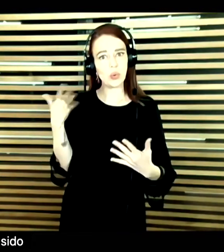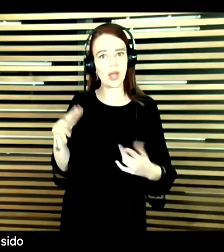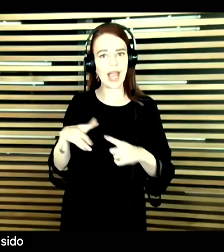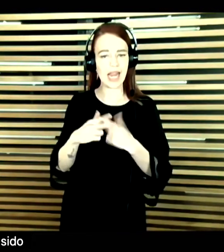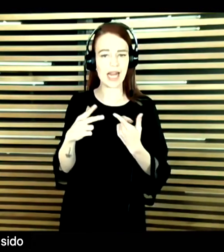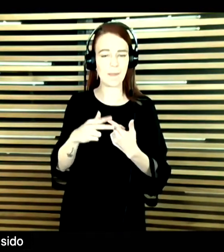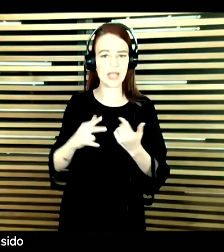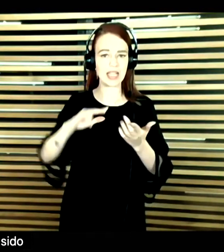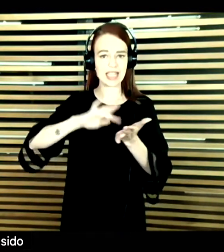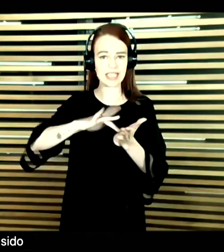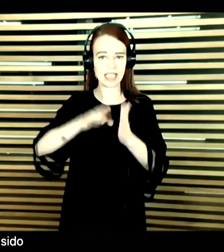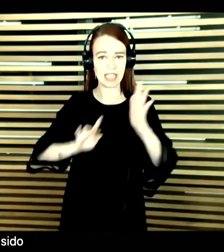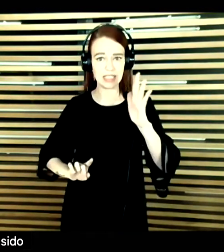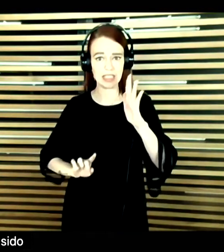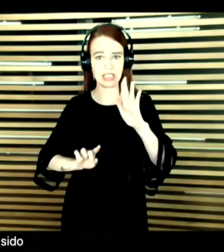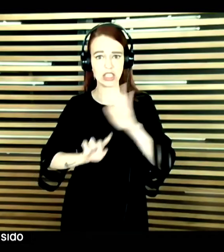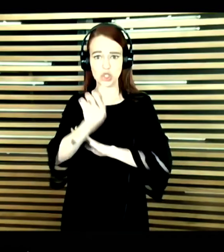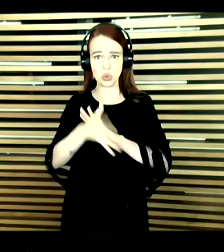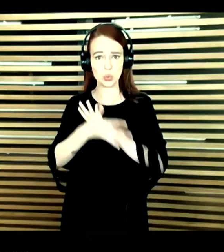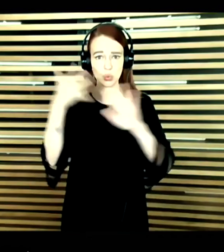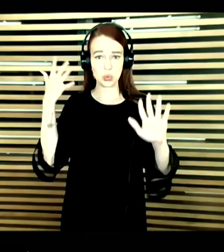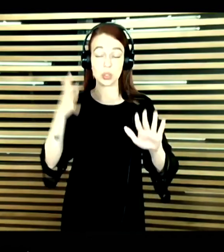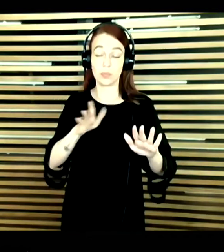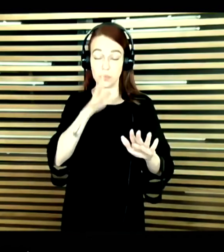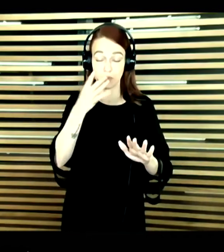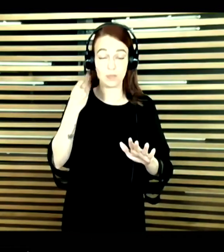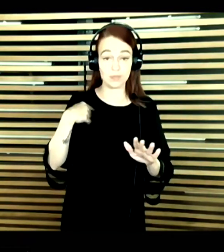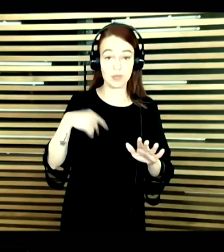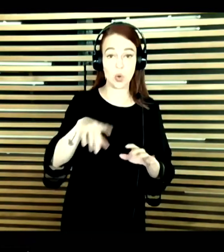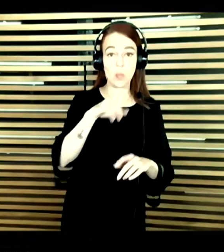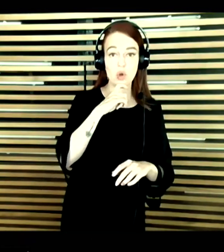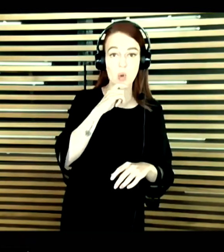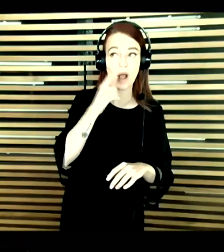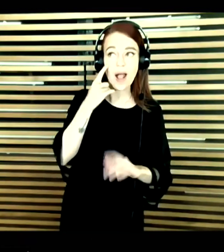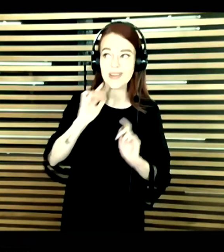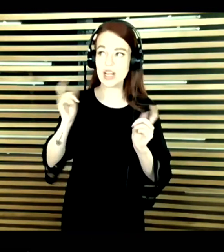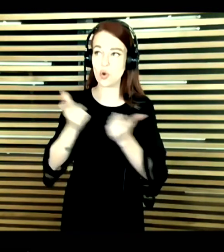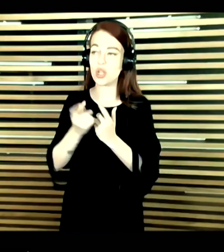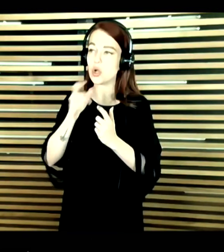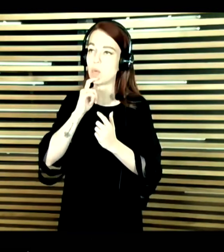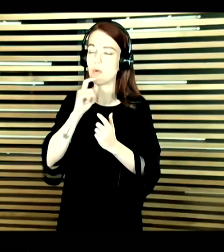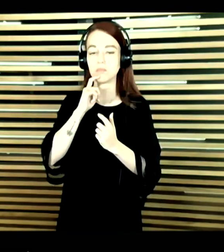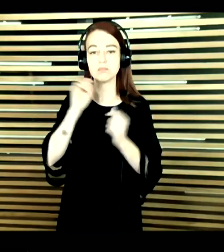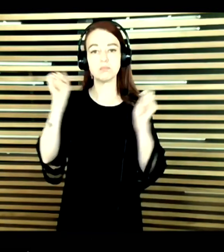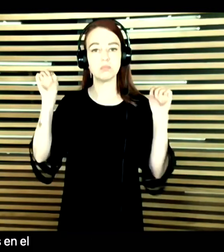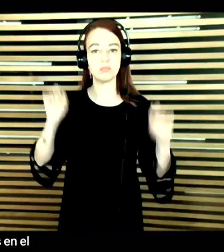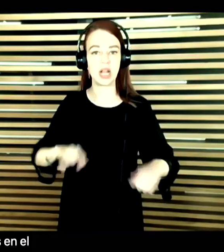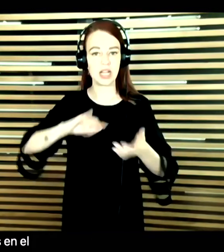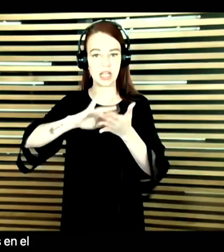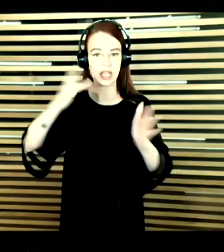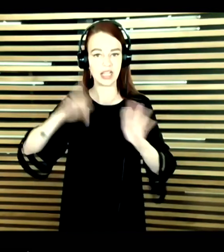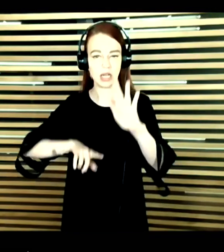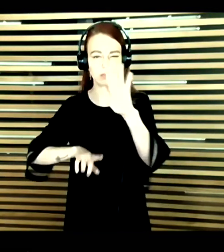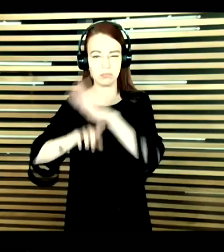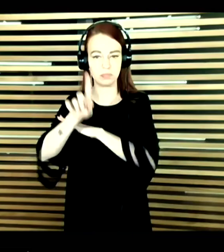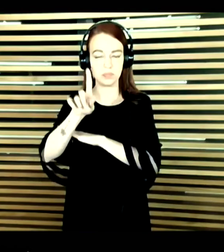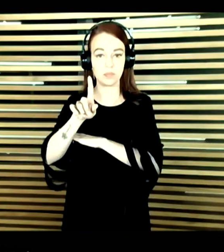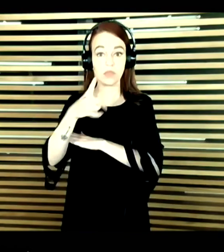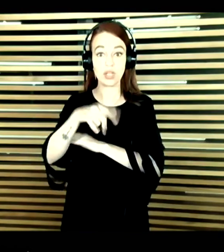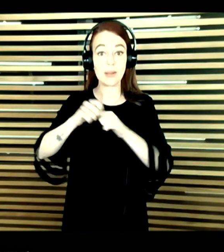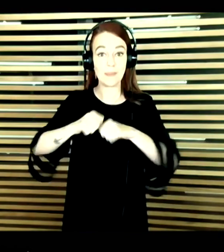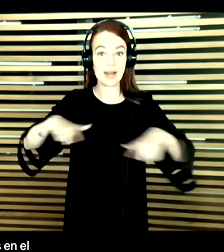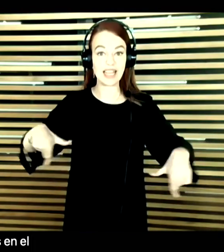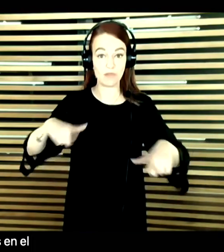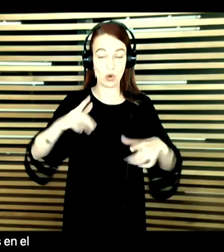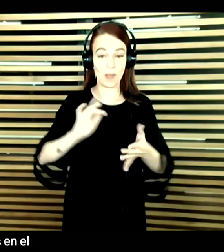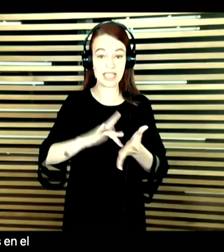digitales como respuesta ante estas dificultades para reunirnos y viajar. Estas plataformas digitales sin